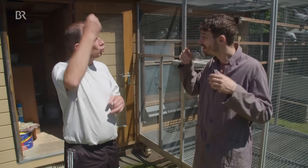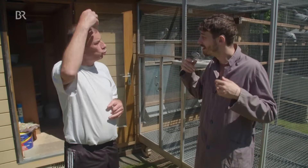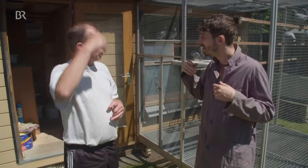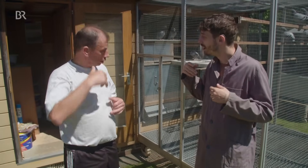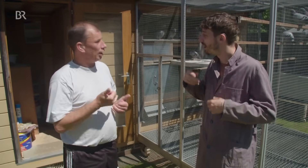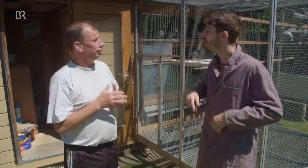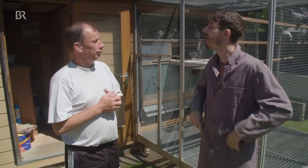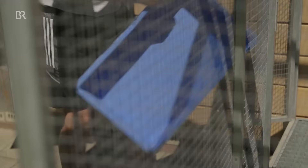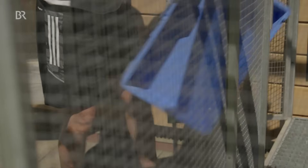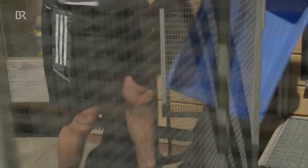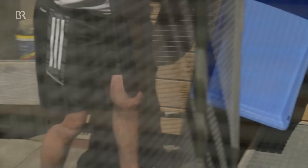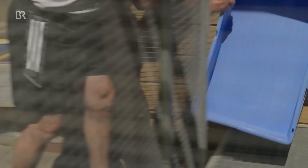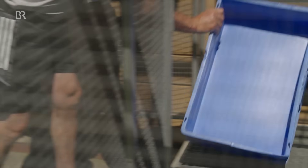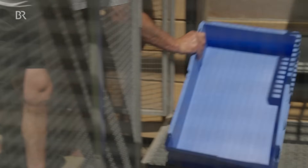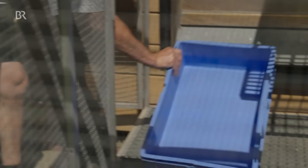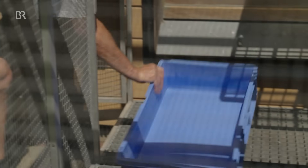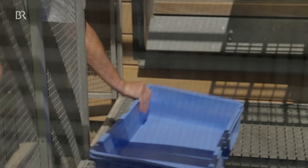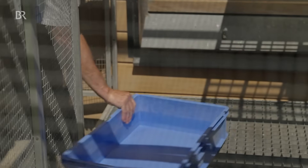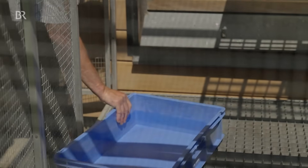du duschst. Ah.